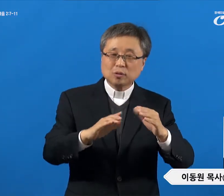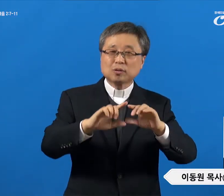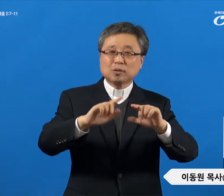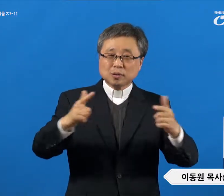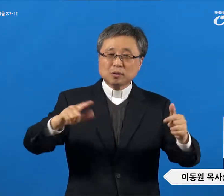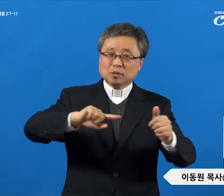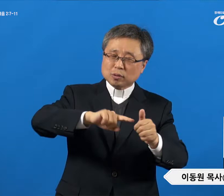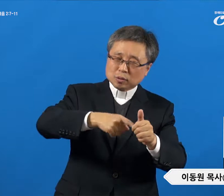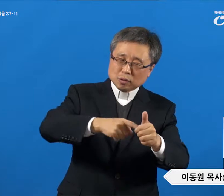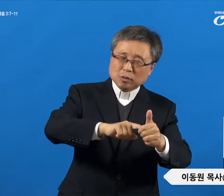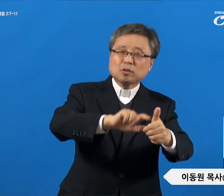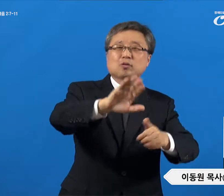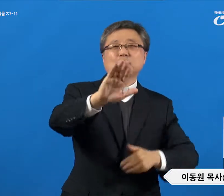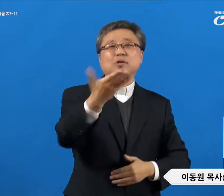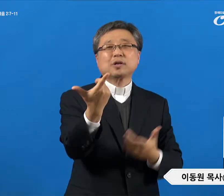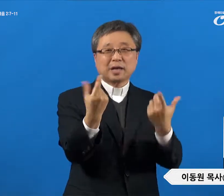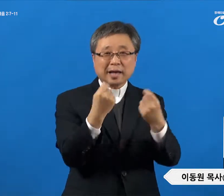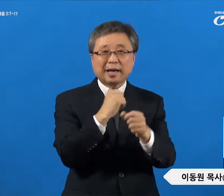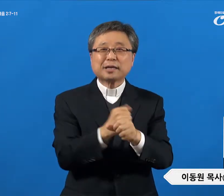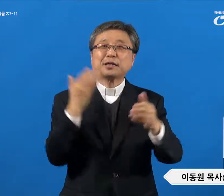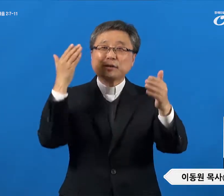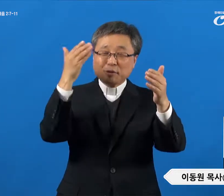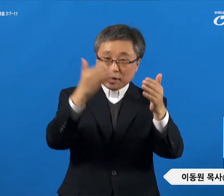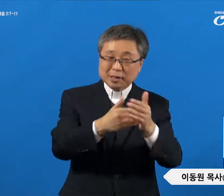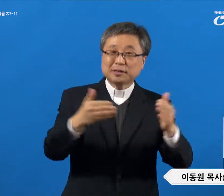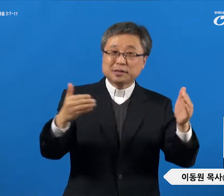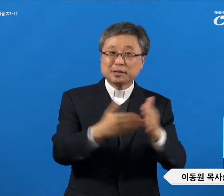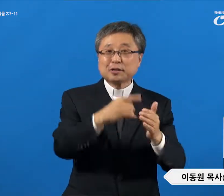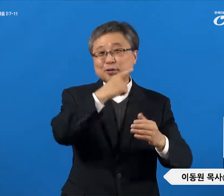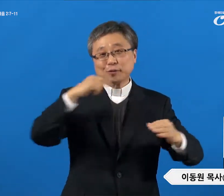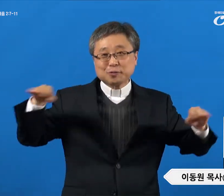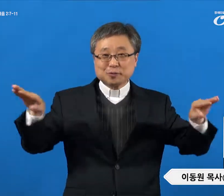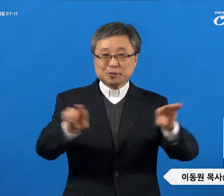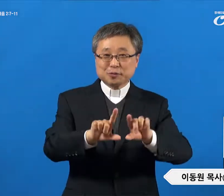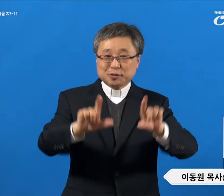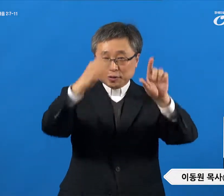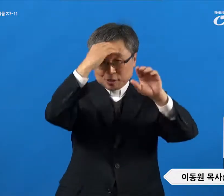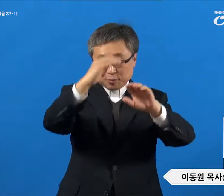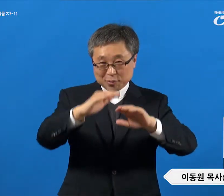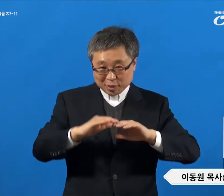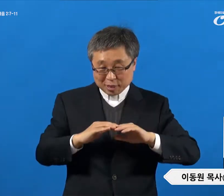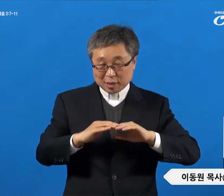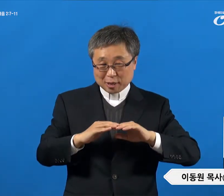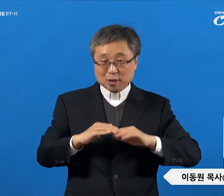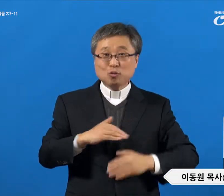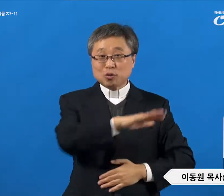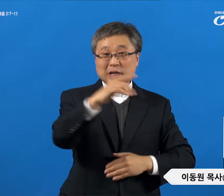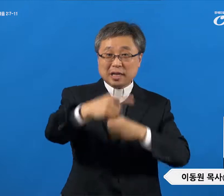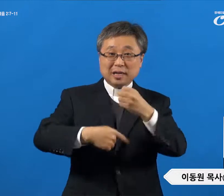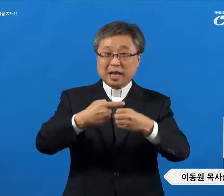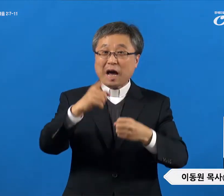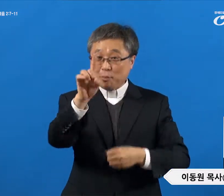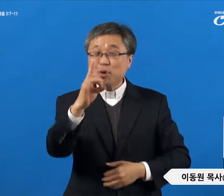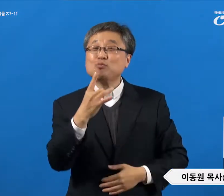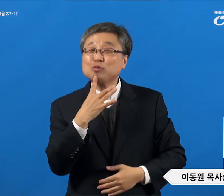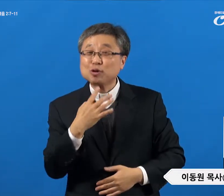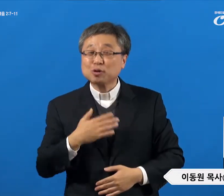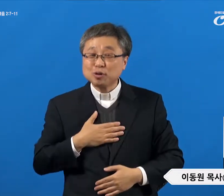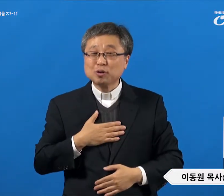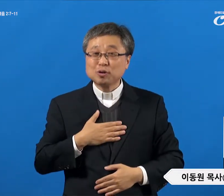그렇게 하기로 했어요. 그래서 주일 예배를 이제 다 셀에 가서 예배를 드리는 거예요. 우리는 1년에 한 번 하잖아요. 우리 1년에. 우리 교회. 1년에 한